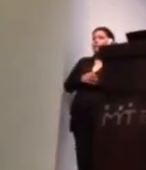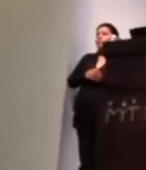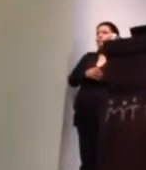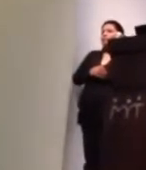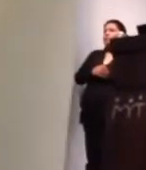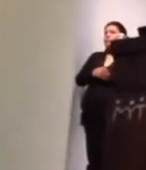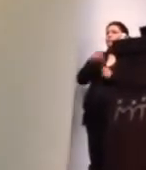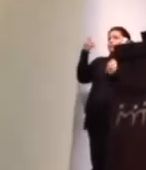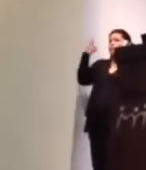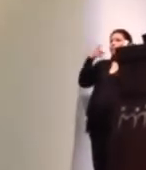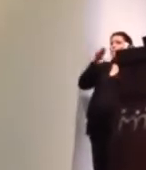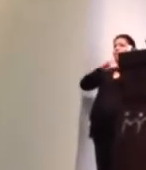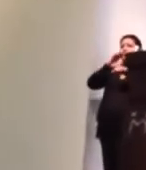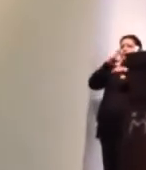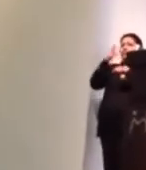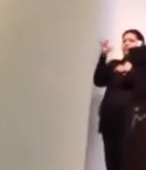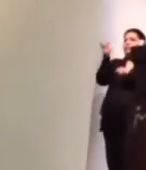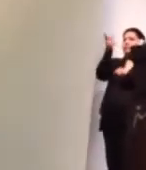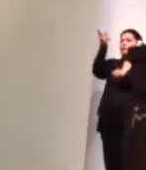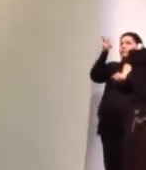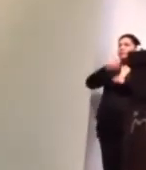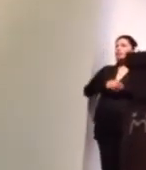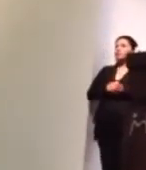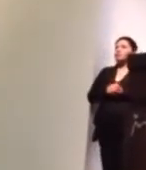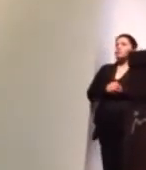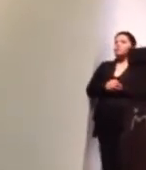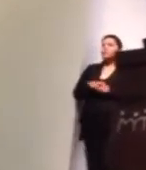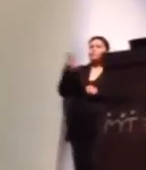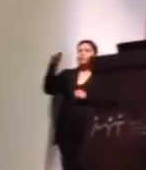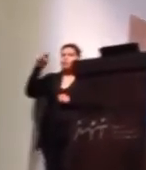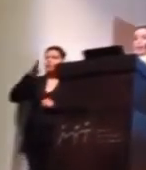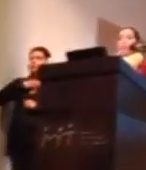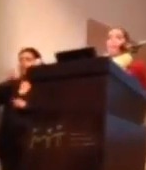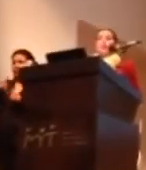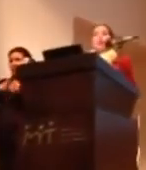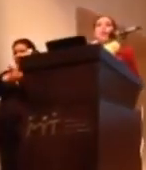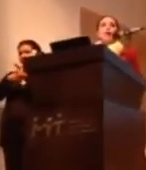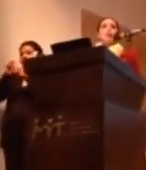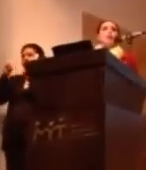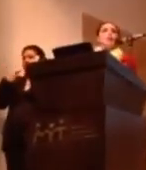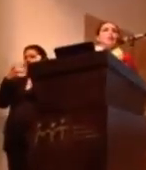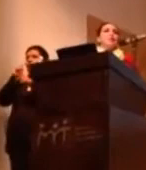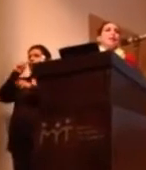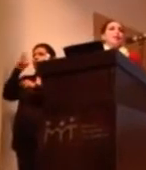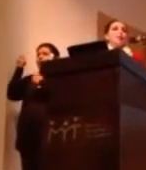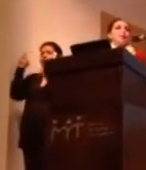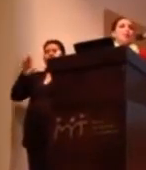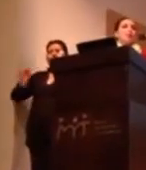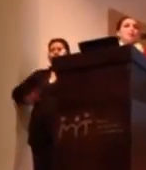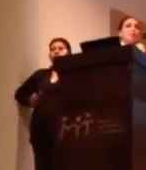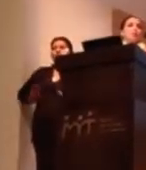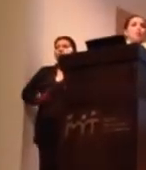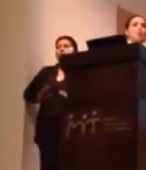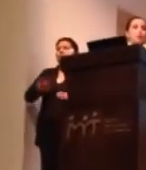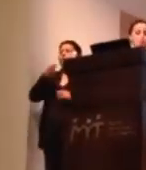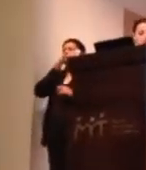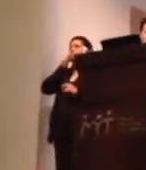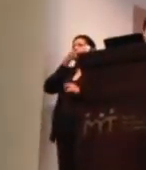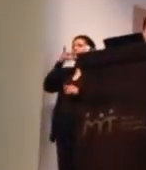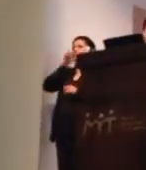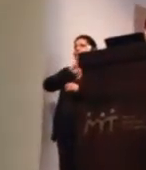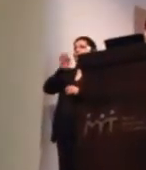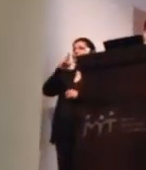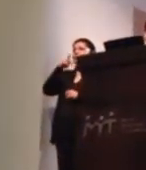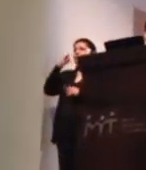¿Alguien más? ¿No? Bueno, Vamos a ver algunas de las características de los niños que